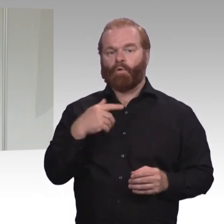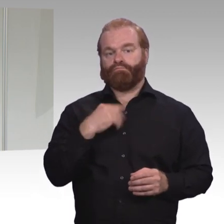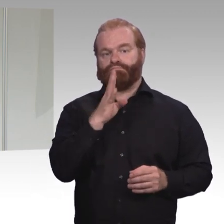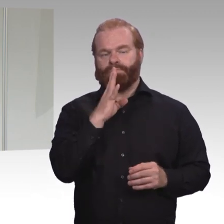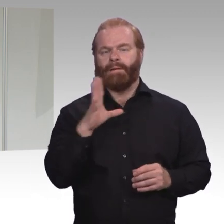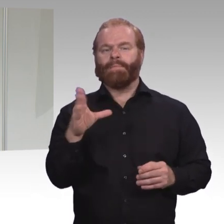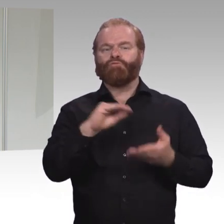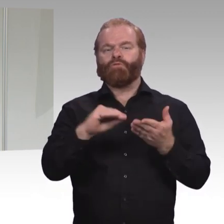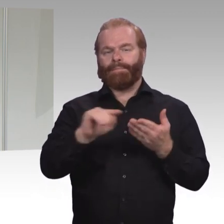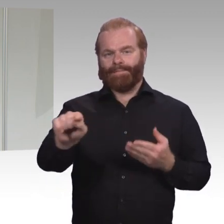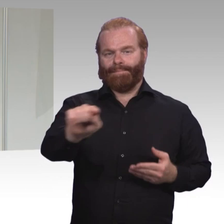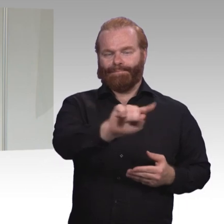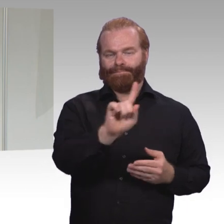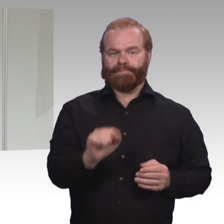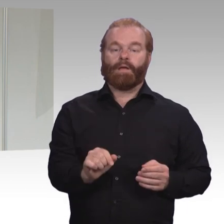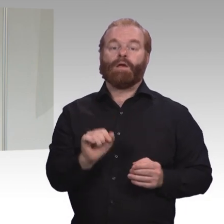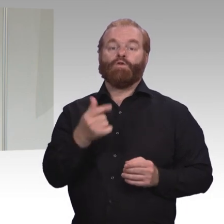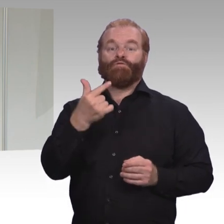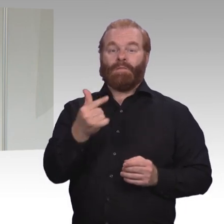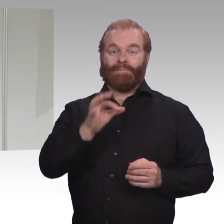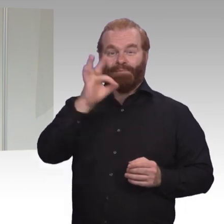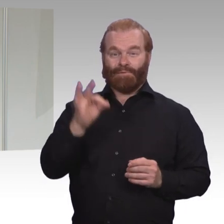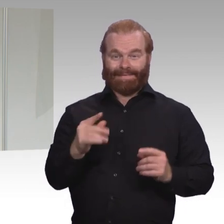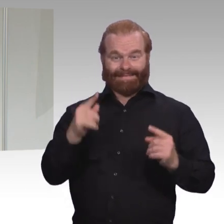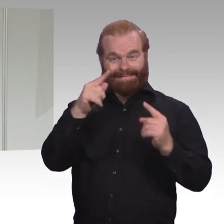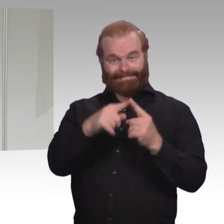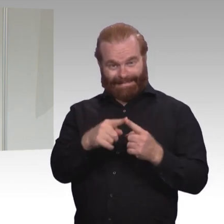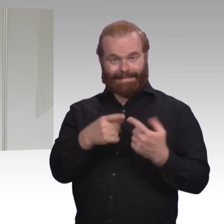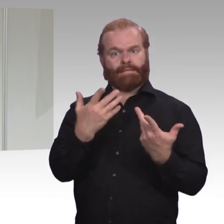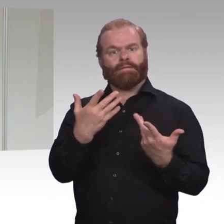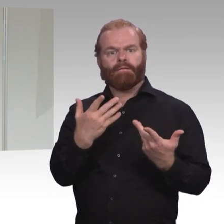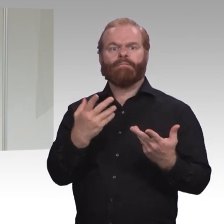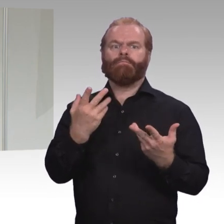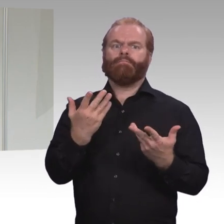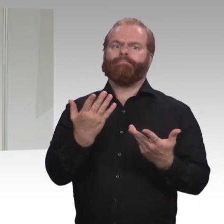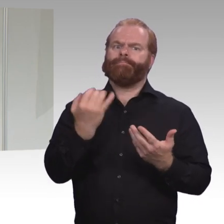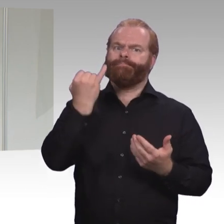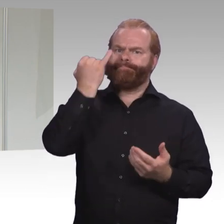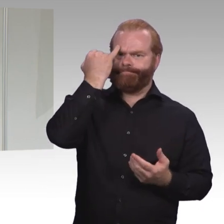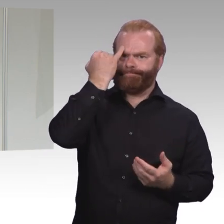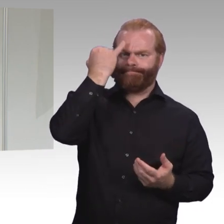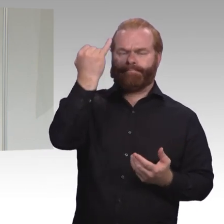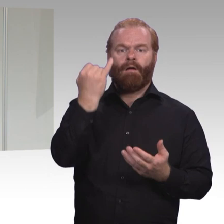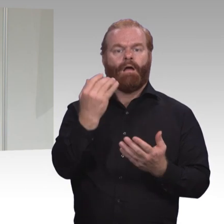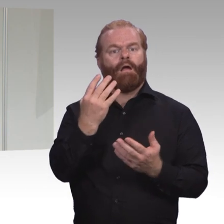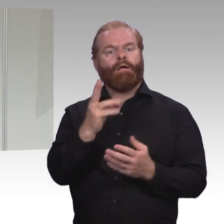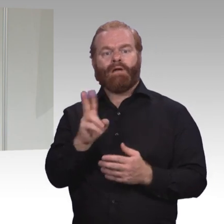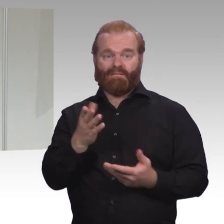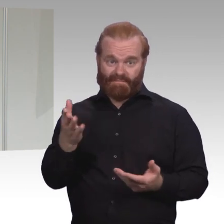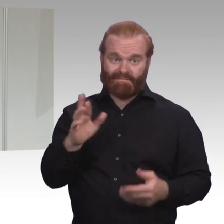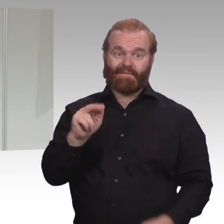ehemaligen SPD-Außenministers Frank-Walter Steinmeier. Es waren übrigens auch die Sozialdemokraten, Helmut Schmidt, der